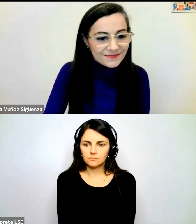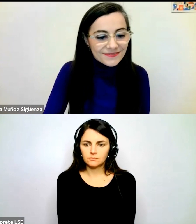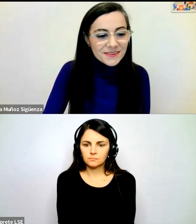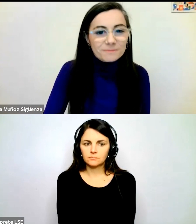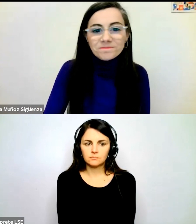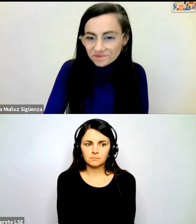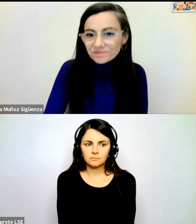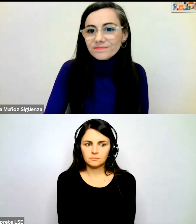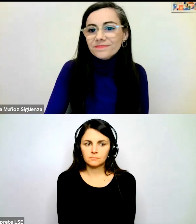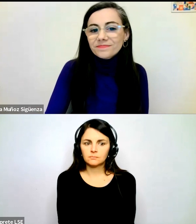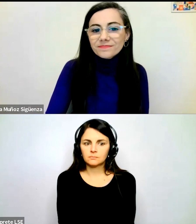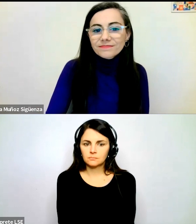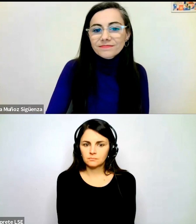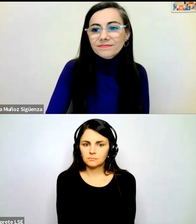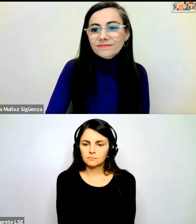acuerdo?